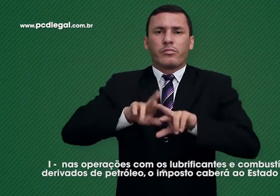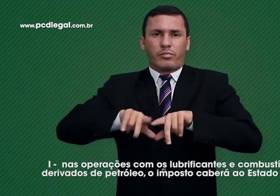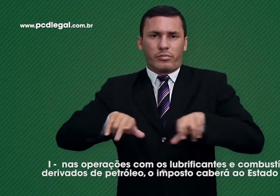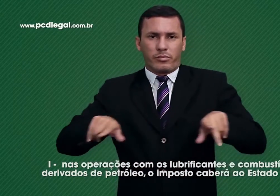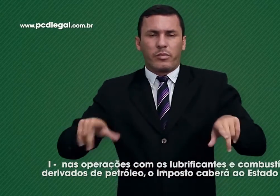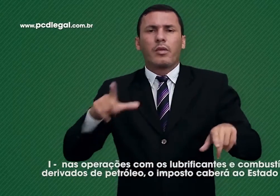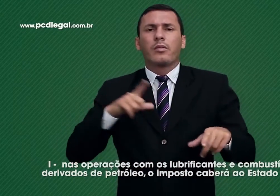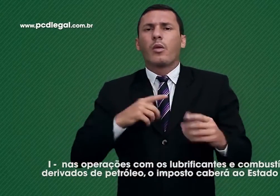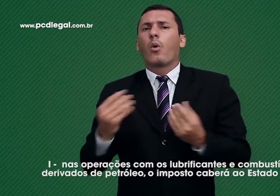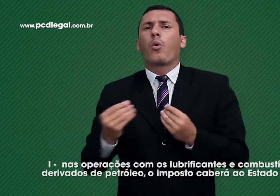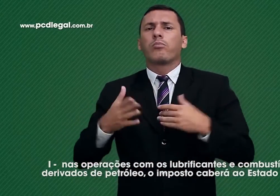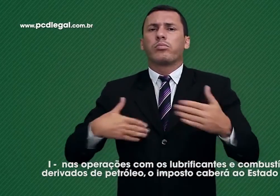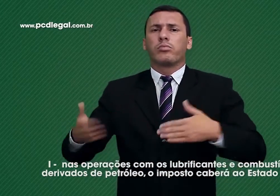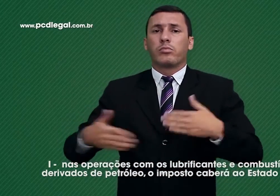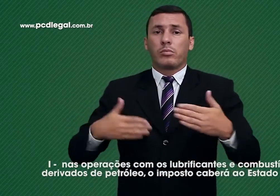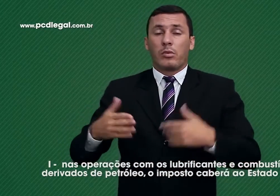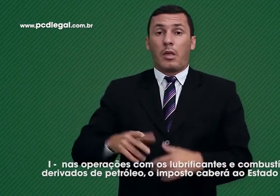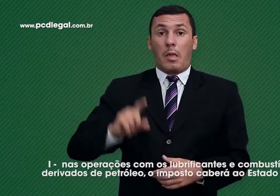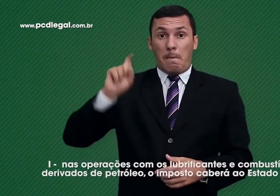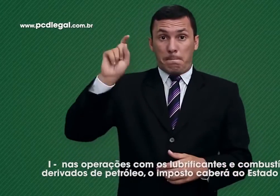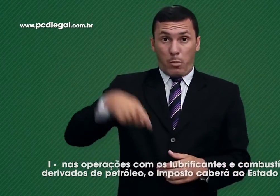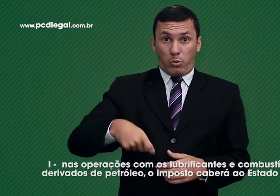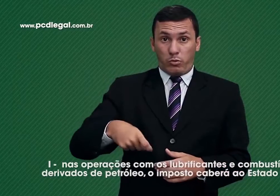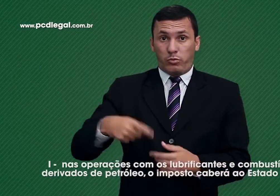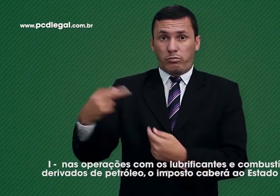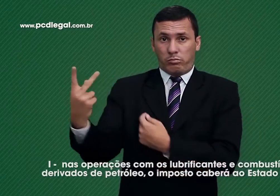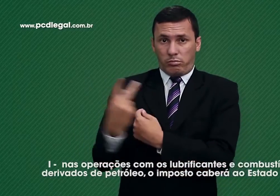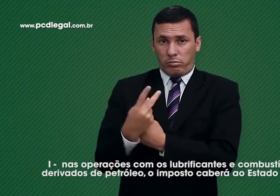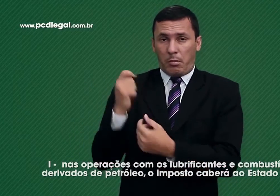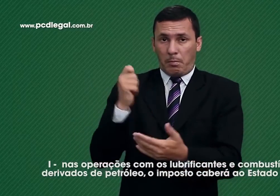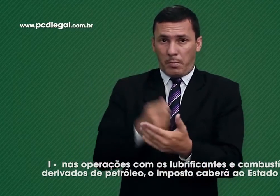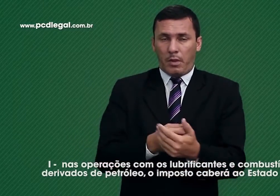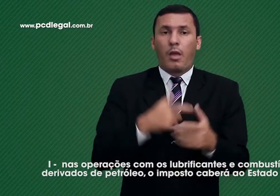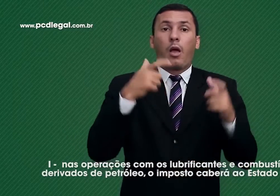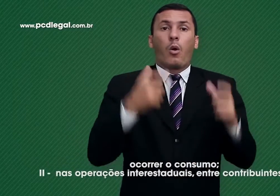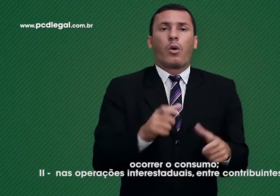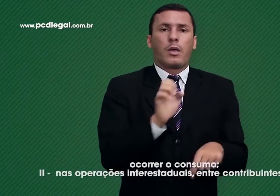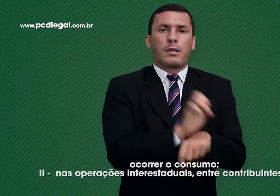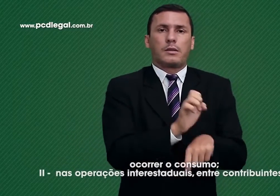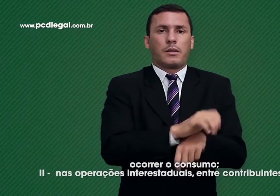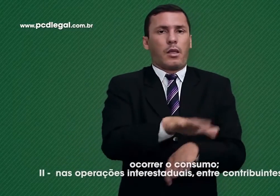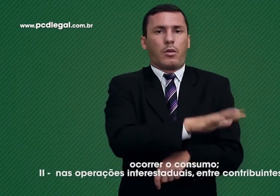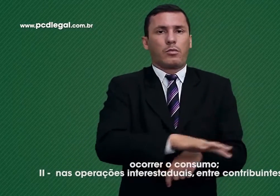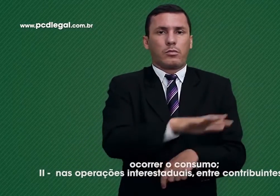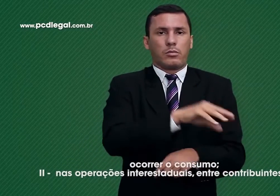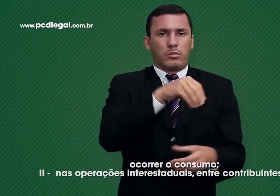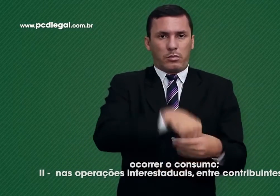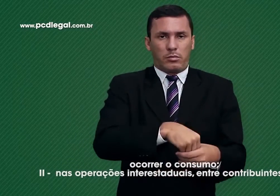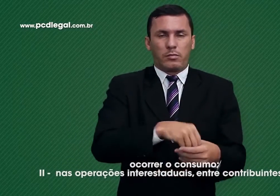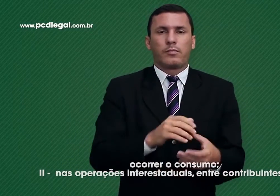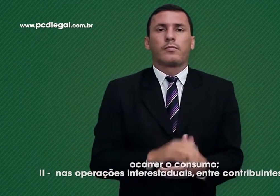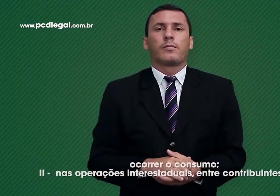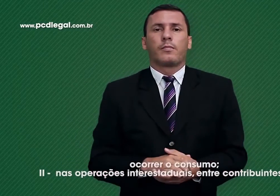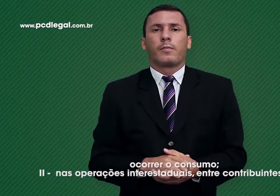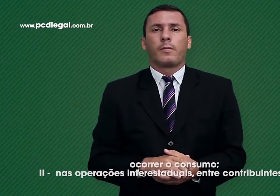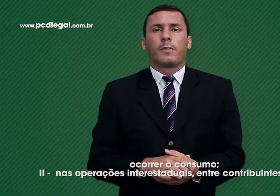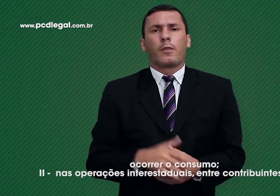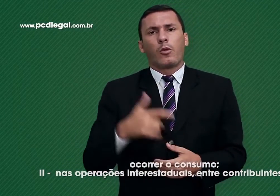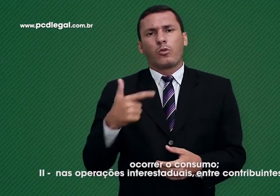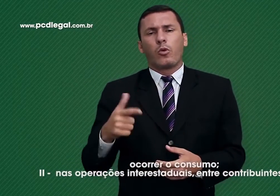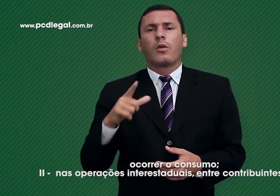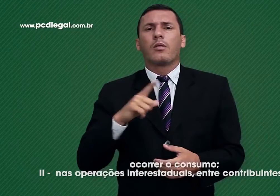e combustíveis derivados de petróleo, o imposto caberá ao estado onde ocorrer o consumo.